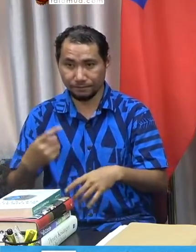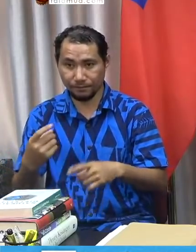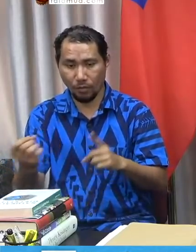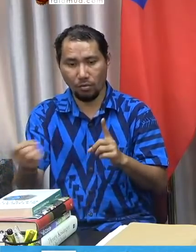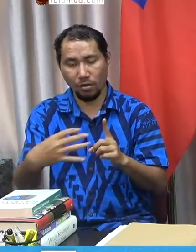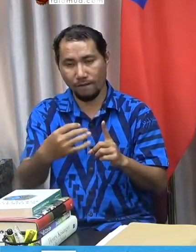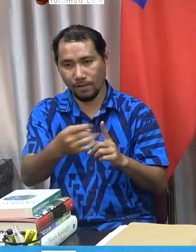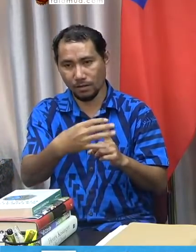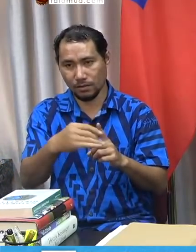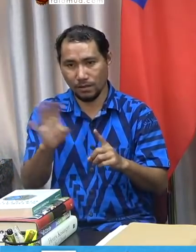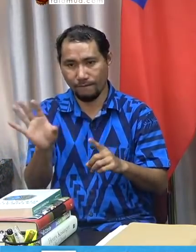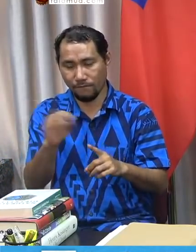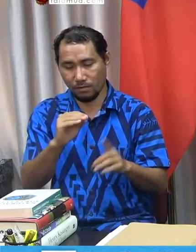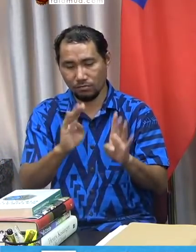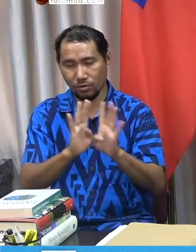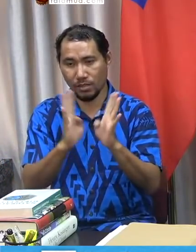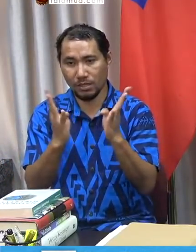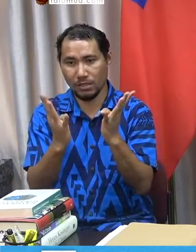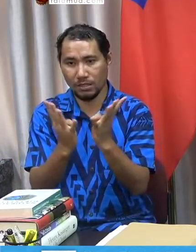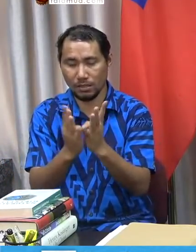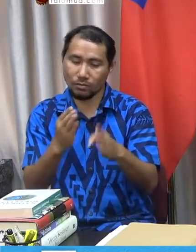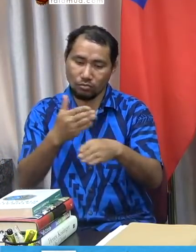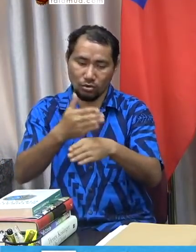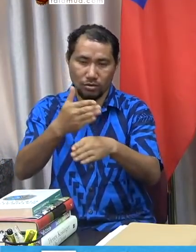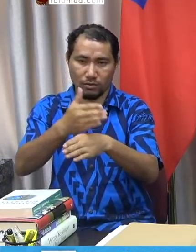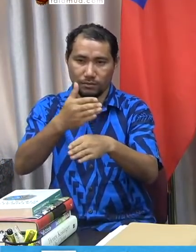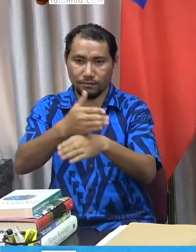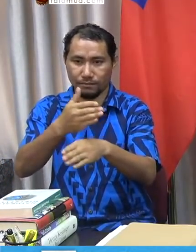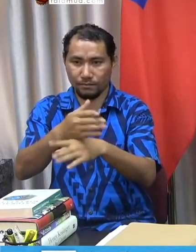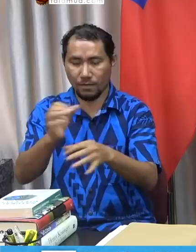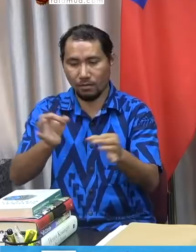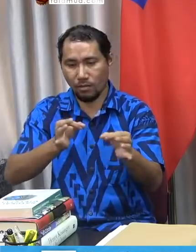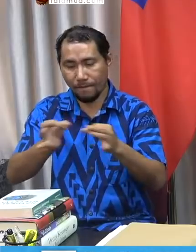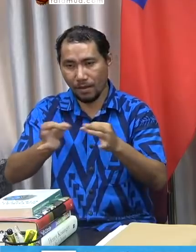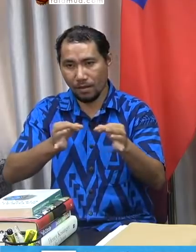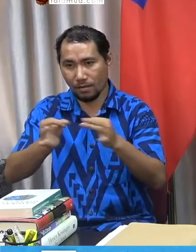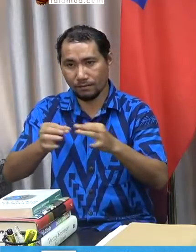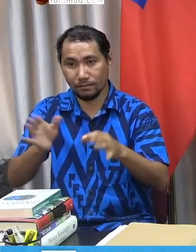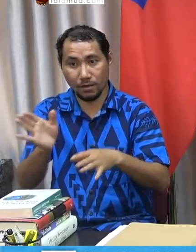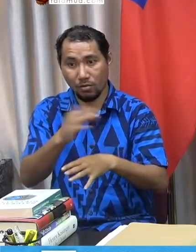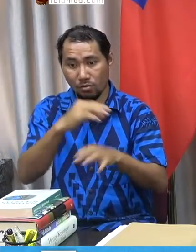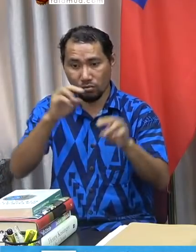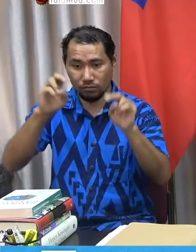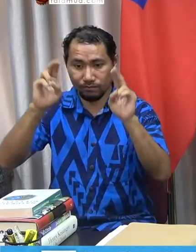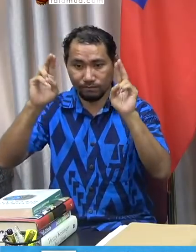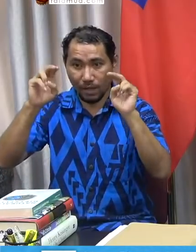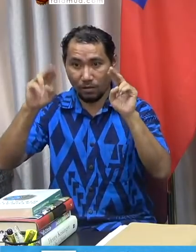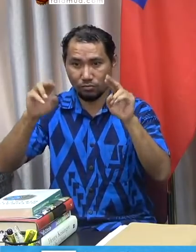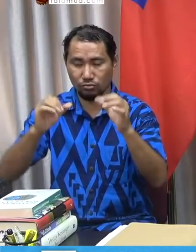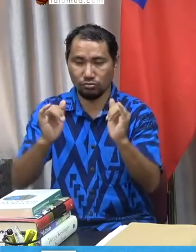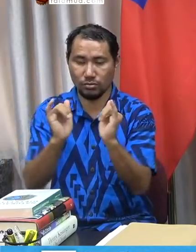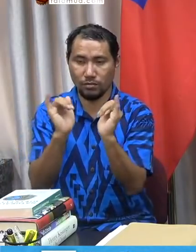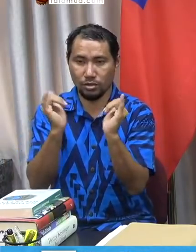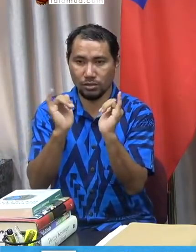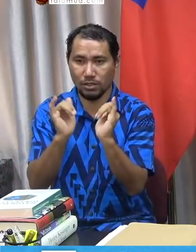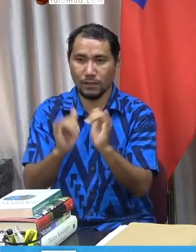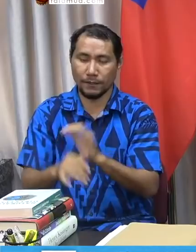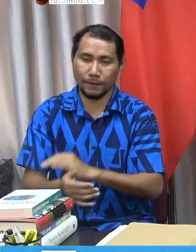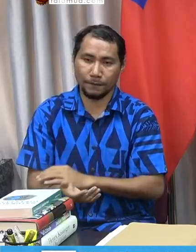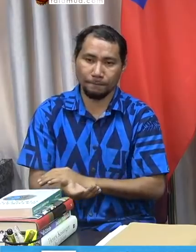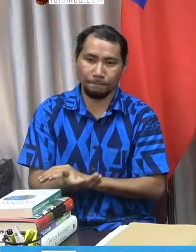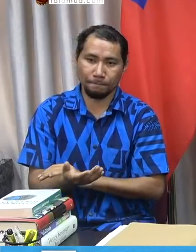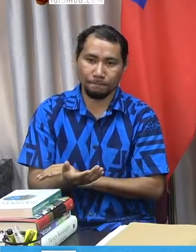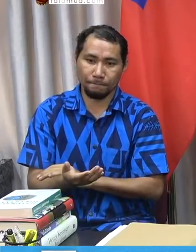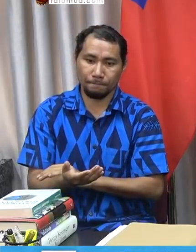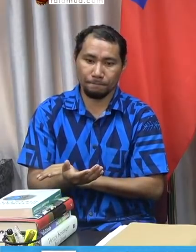komiti o lo ngafa ma tāpenanga o mata upu tau whaalaulawe whafuasei. Mai se